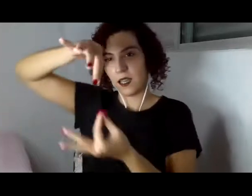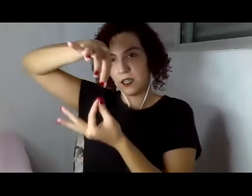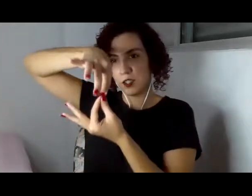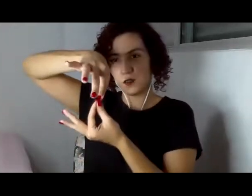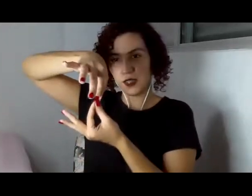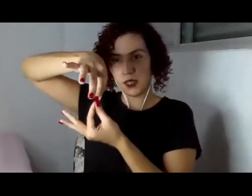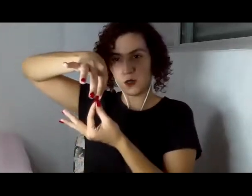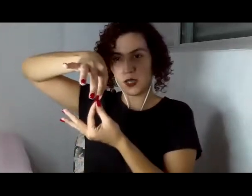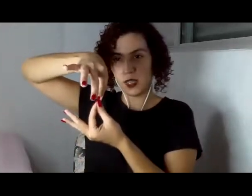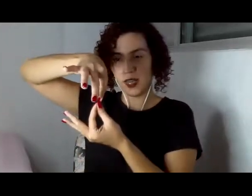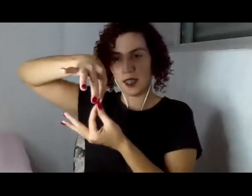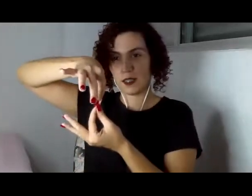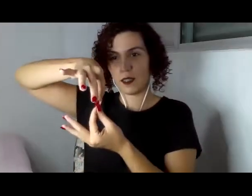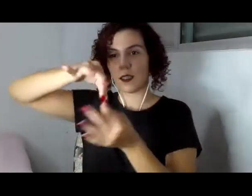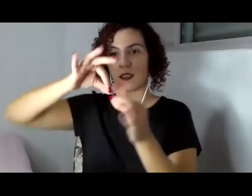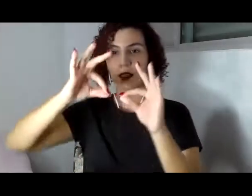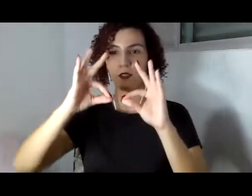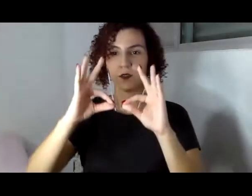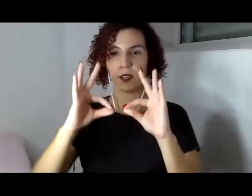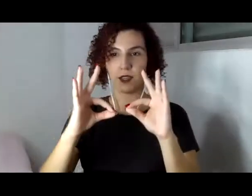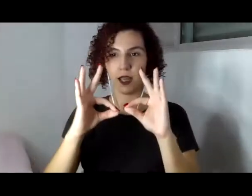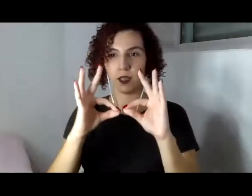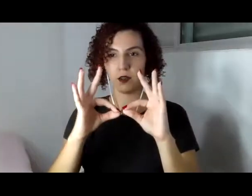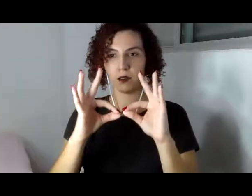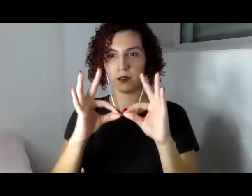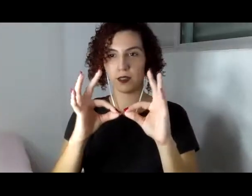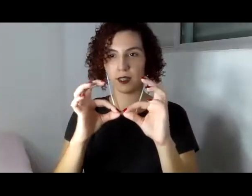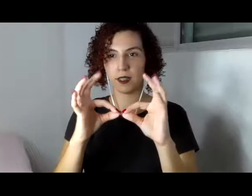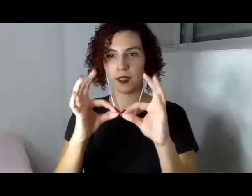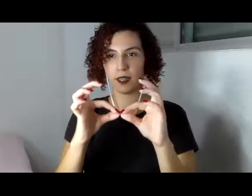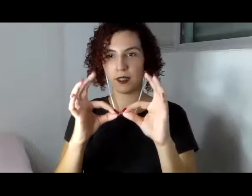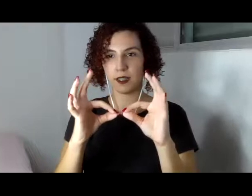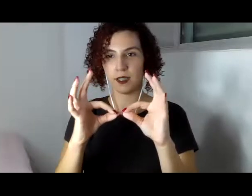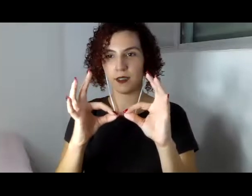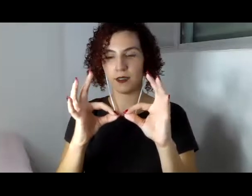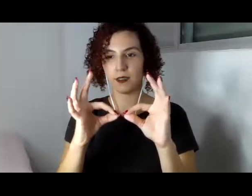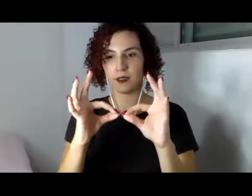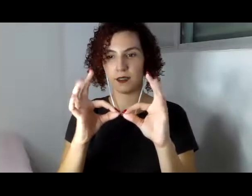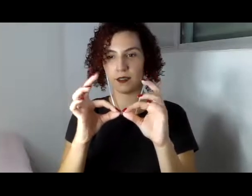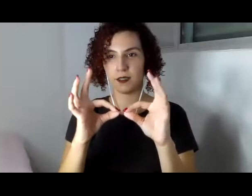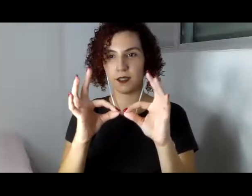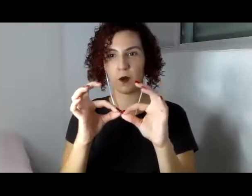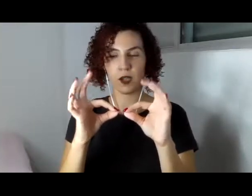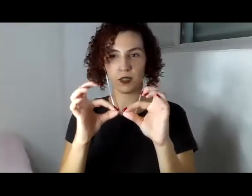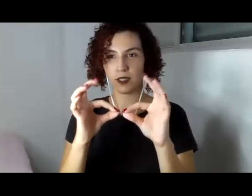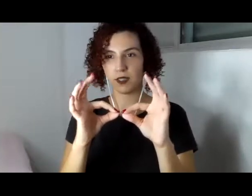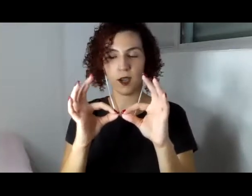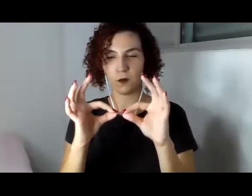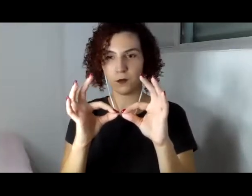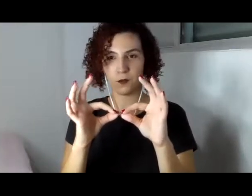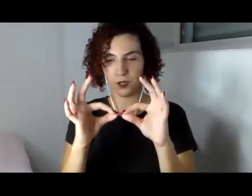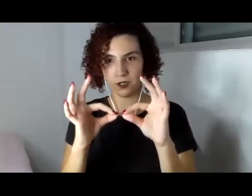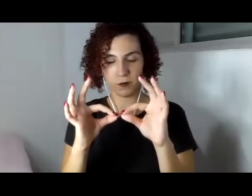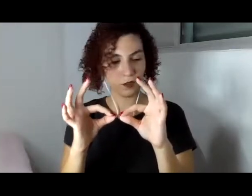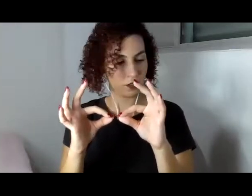Câncer. A gente fez signo aqui, né? A gente vai virar aqui, ó. Câncer. Eu acho esse